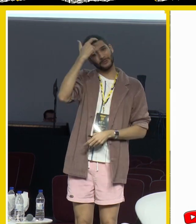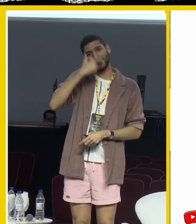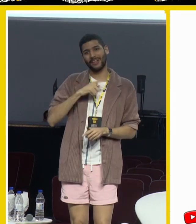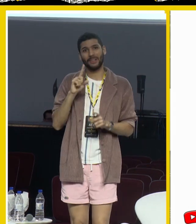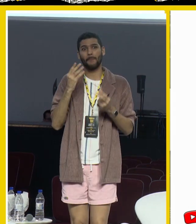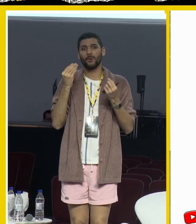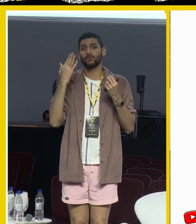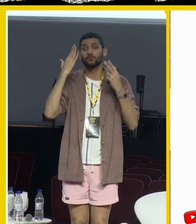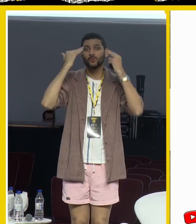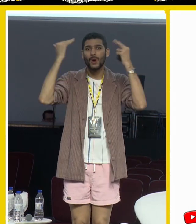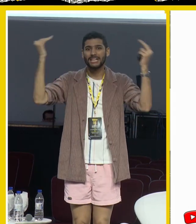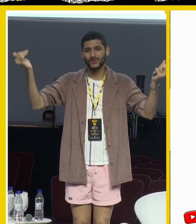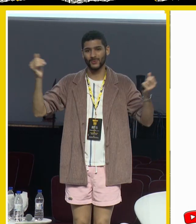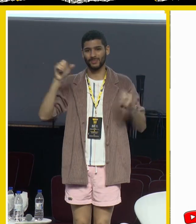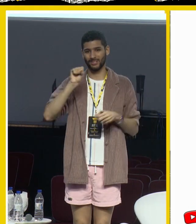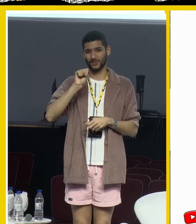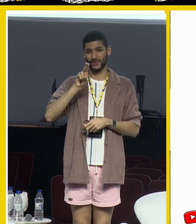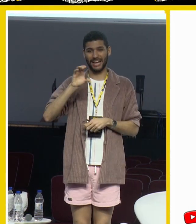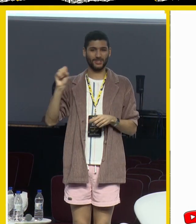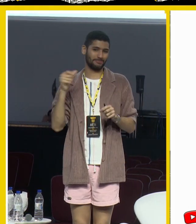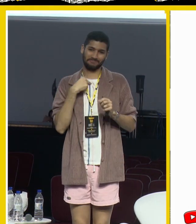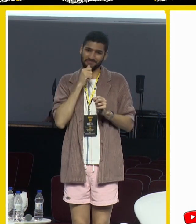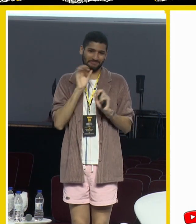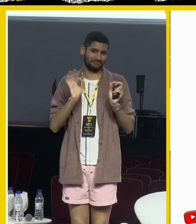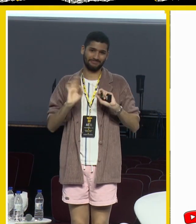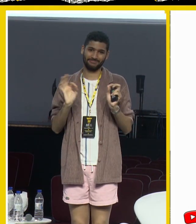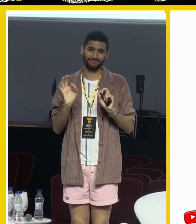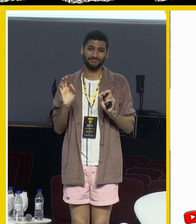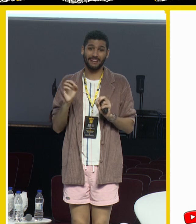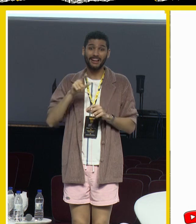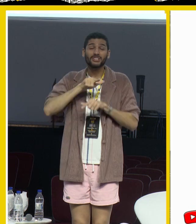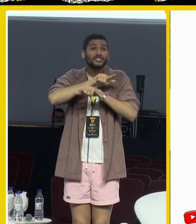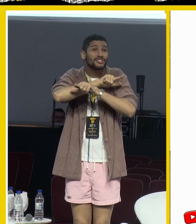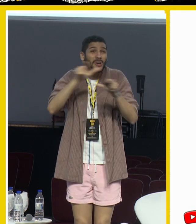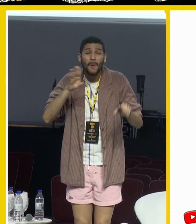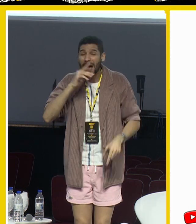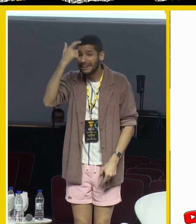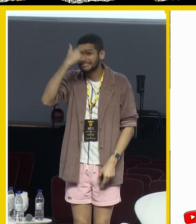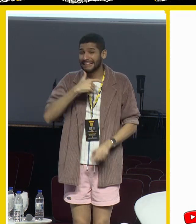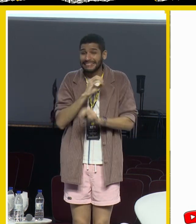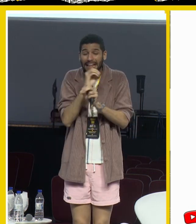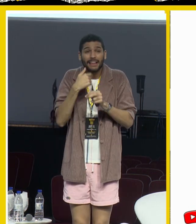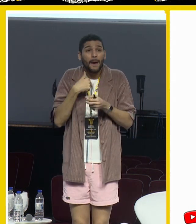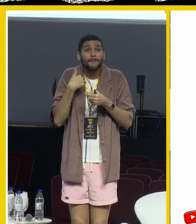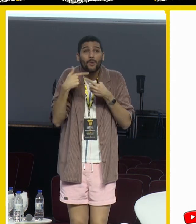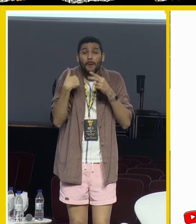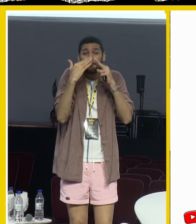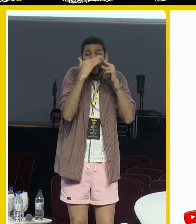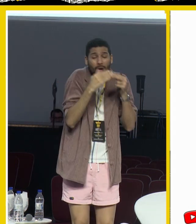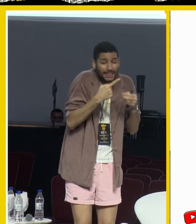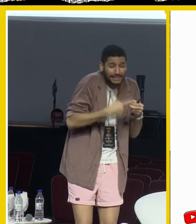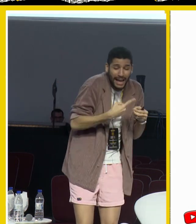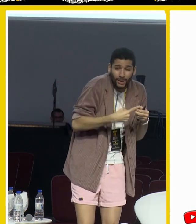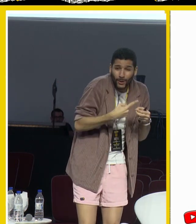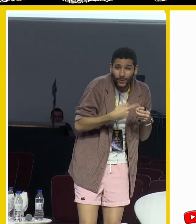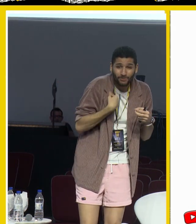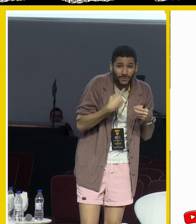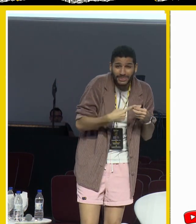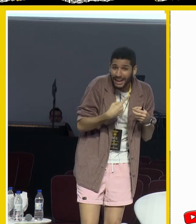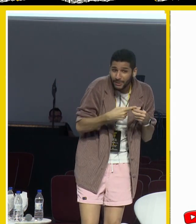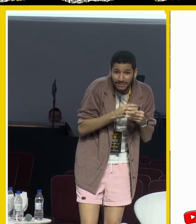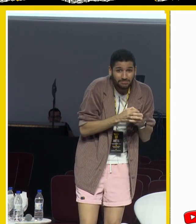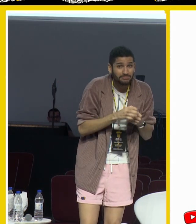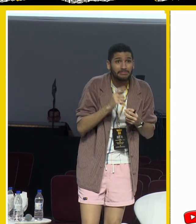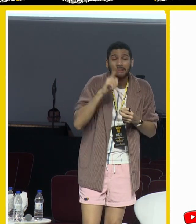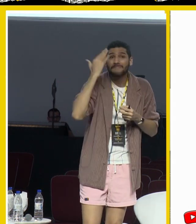anos atrás eu não era muito famoso não tinha muita visibilidade porque